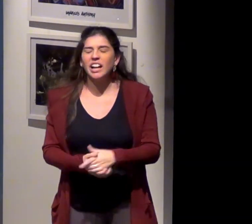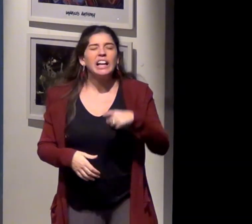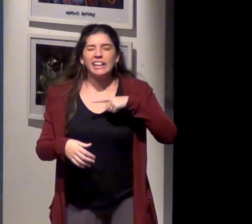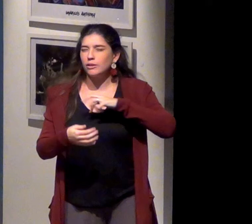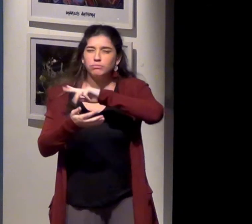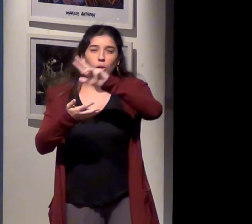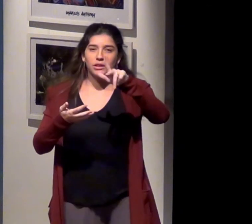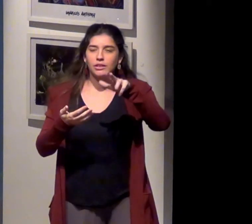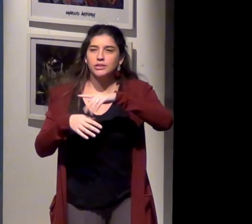processo.